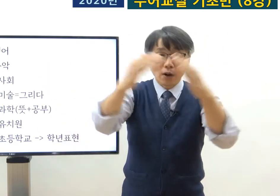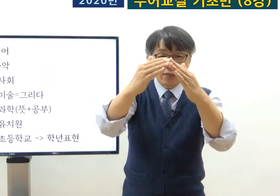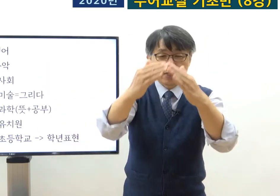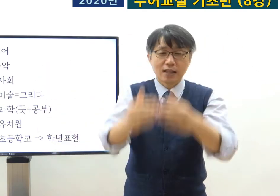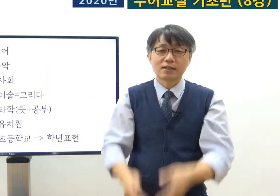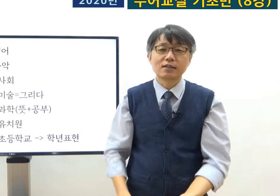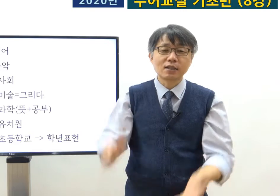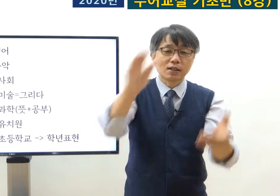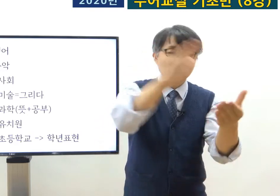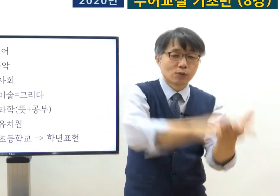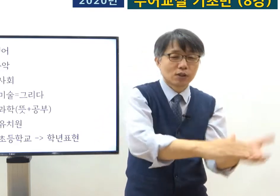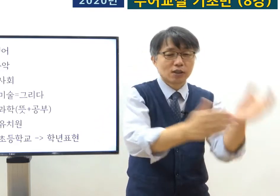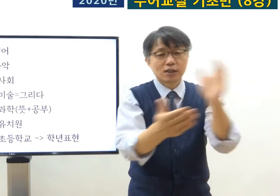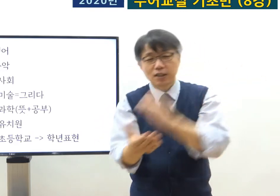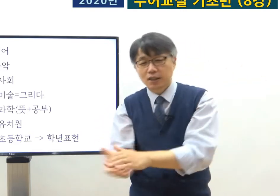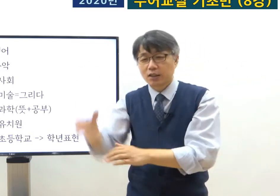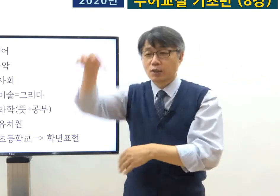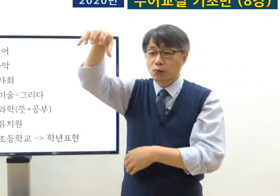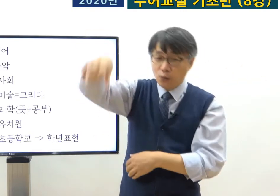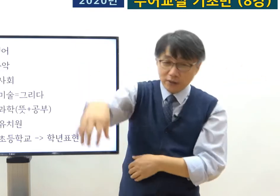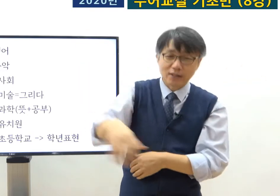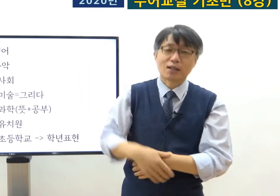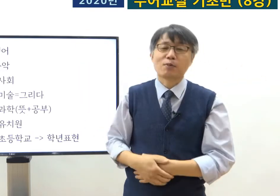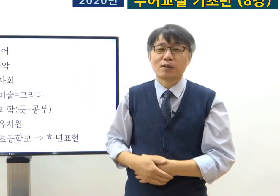유치원 내지는 유치원 이렇게 표현합니다.